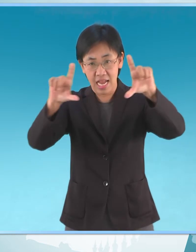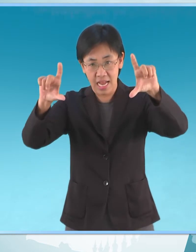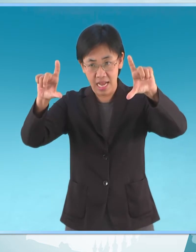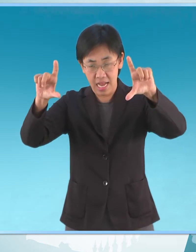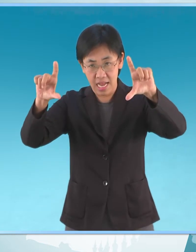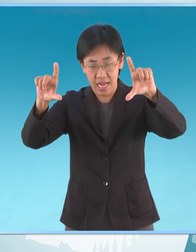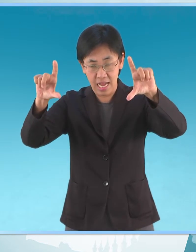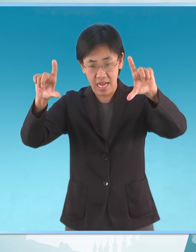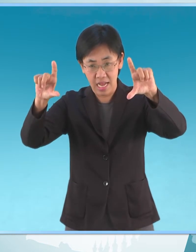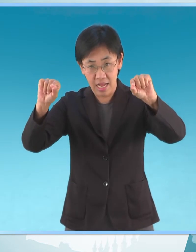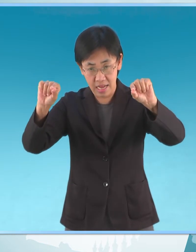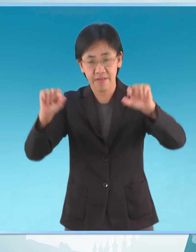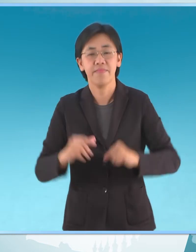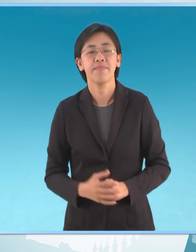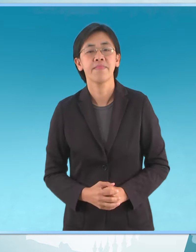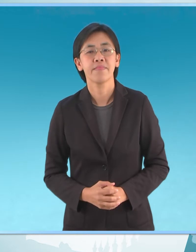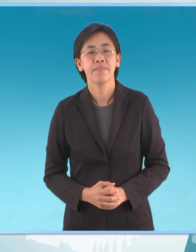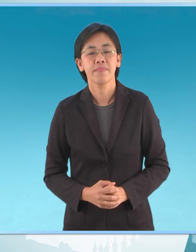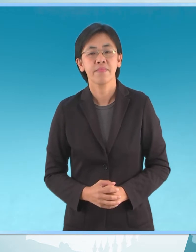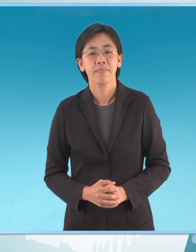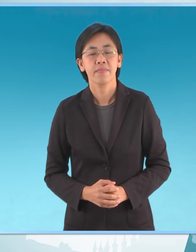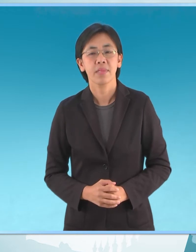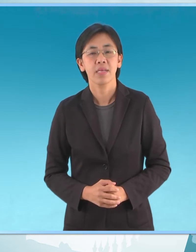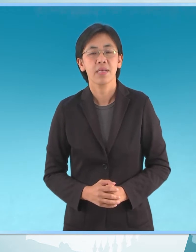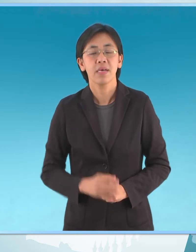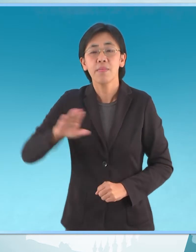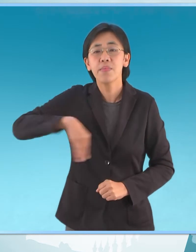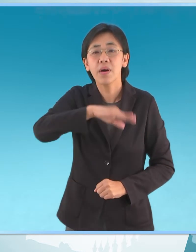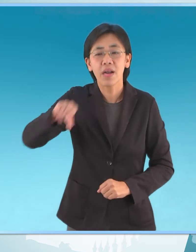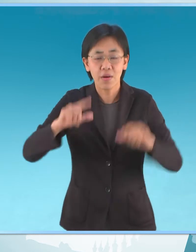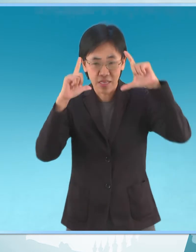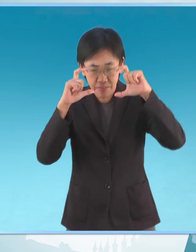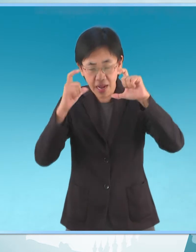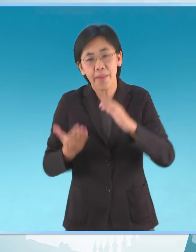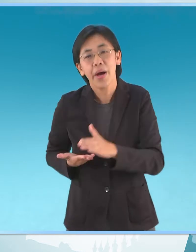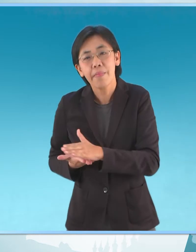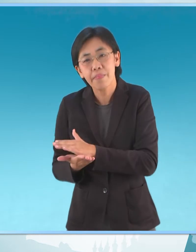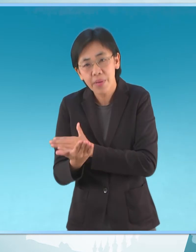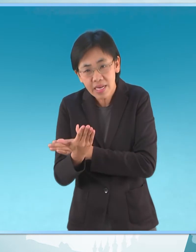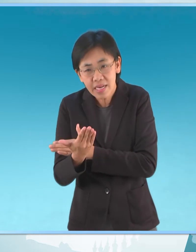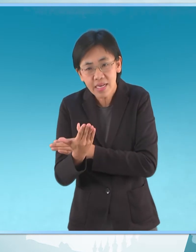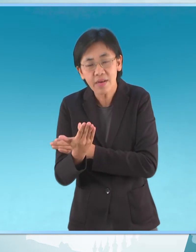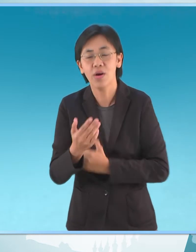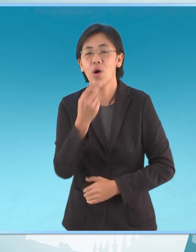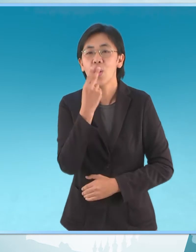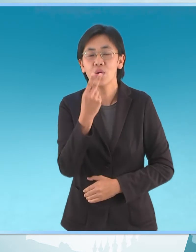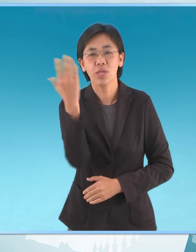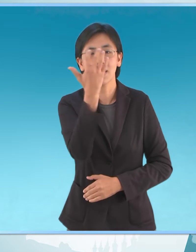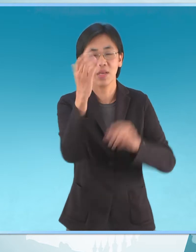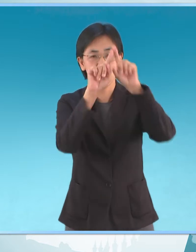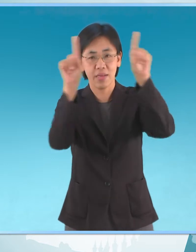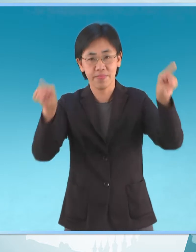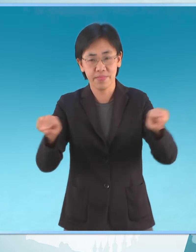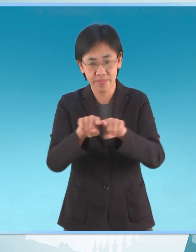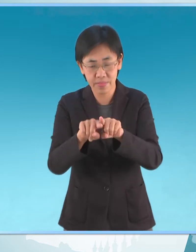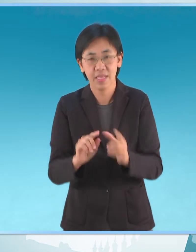านหนึ่งนะครับส่วนใหญ่รูปที่เราถ่ายแล้วก็ปิ้นรูปหรือแม้แต่ดูในทีวีหรือดู